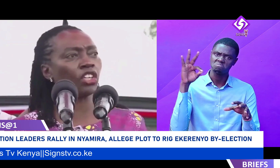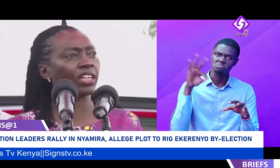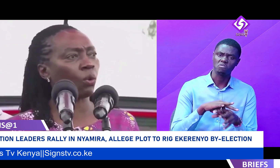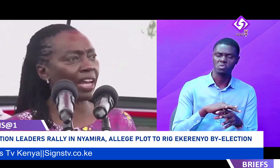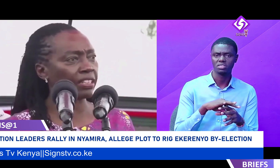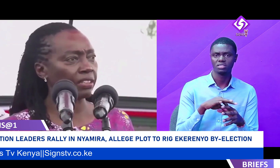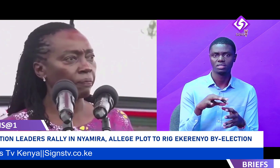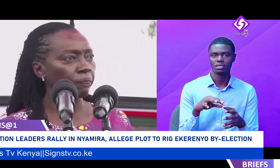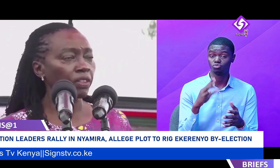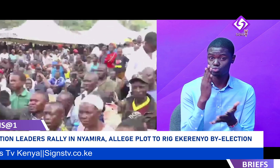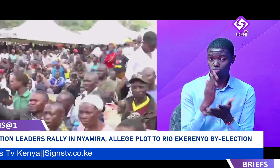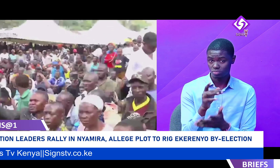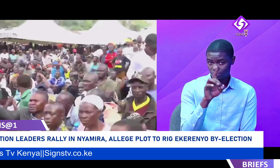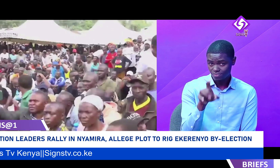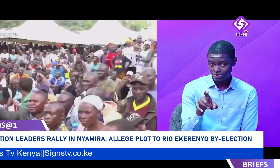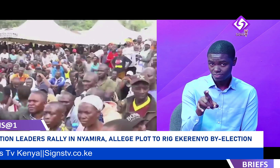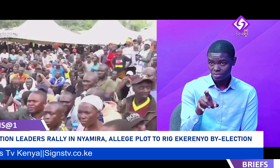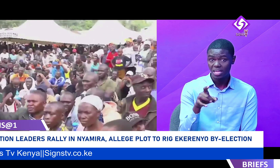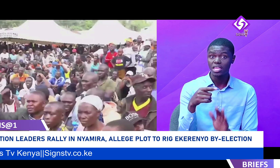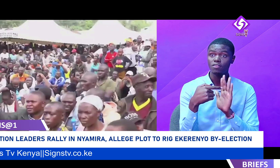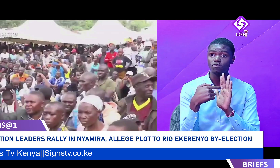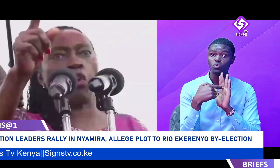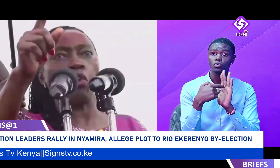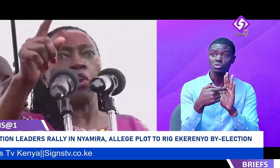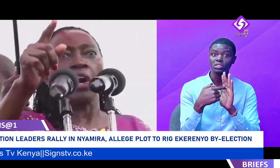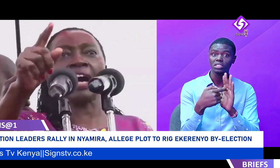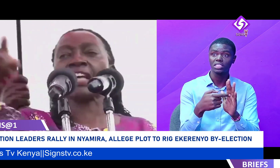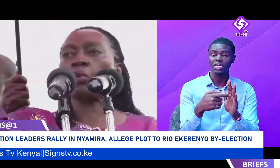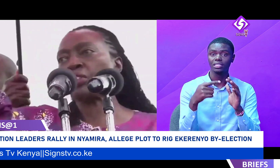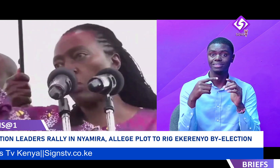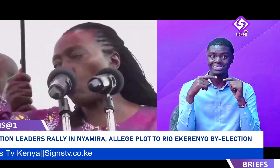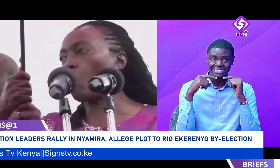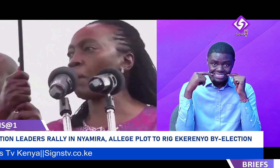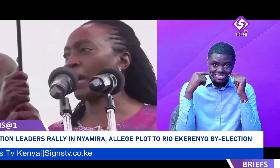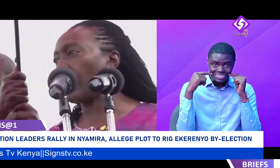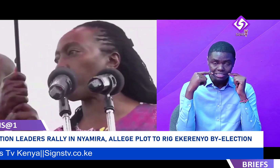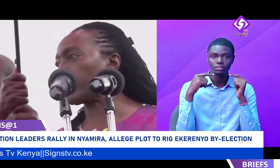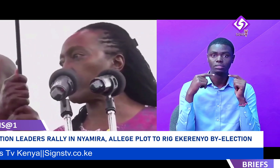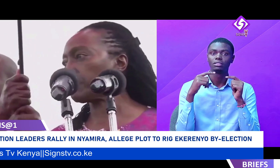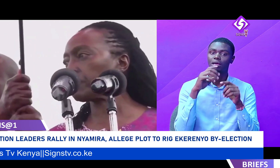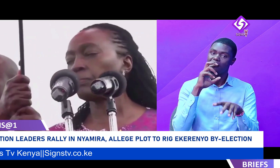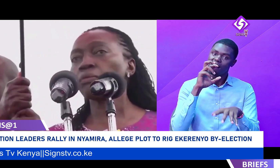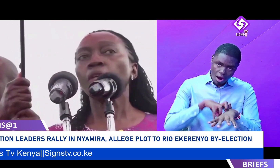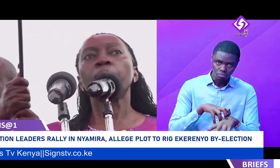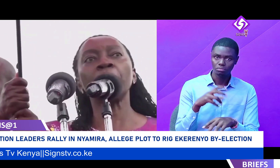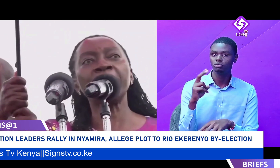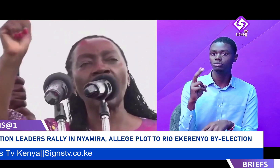ni kweli. Ukionyesha fisi meno atakuja kukuuma mara ya pili. Mimi